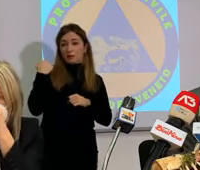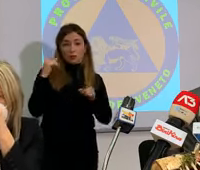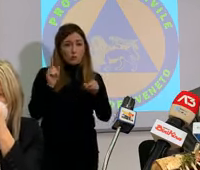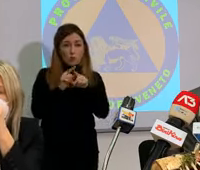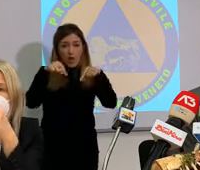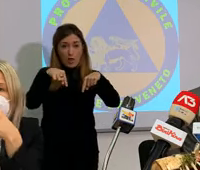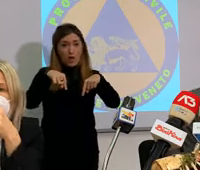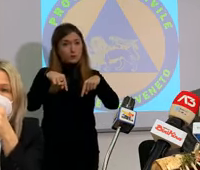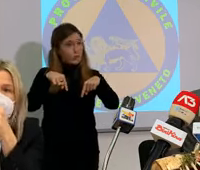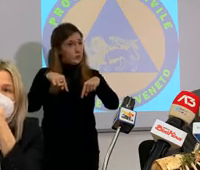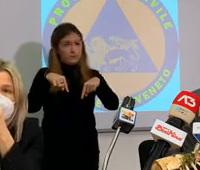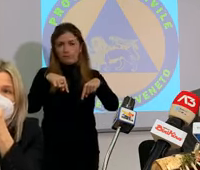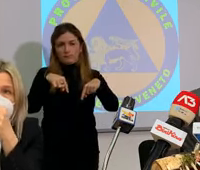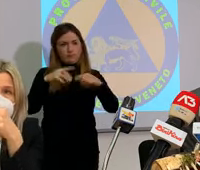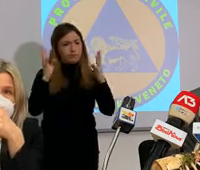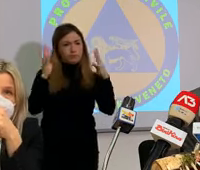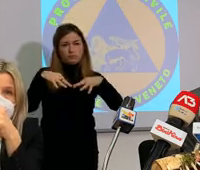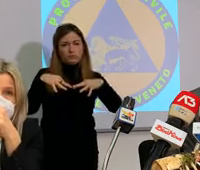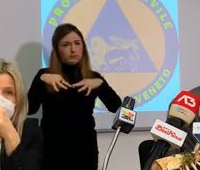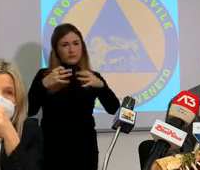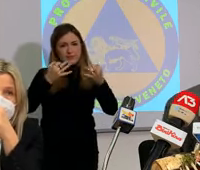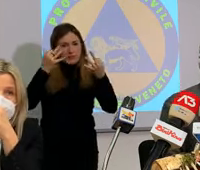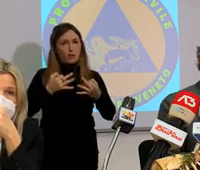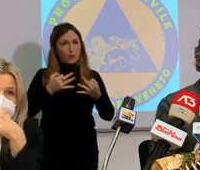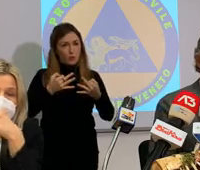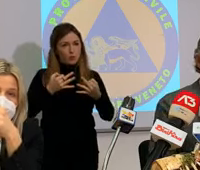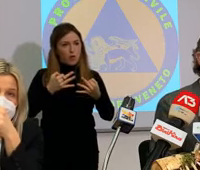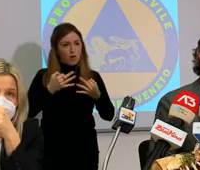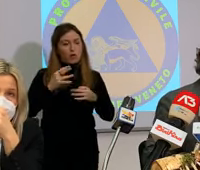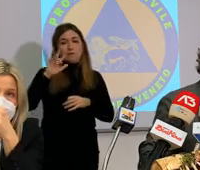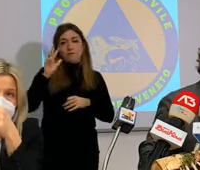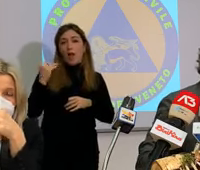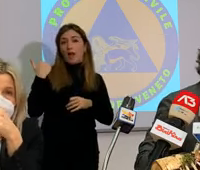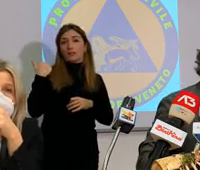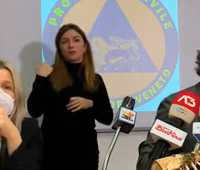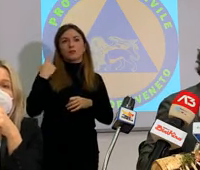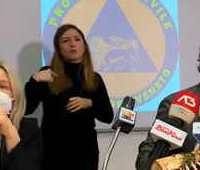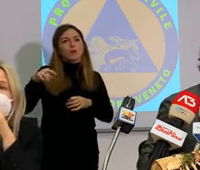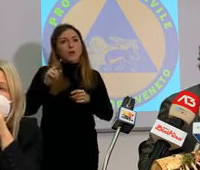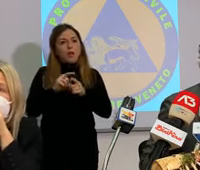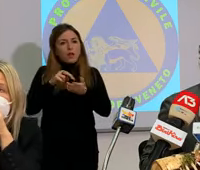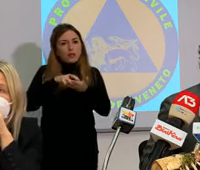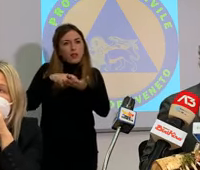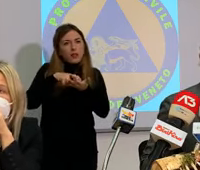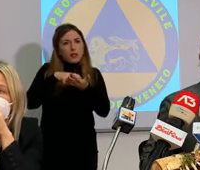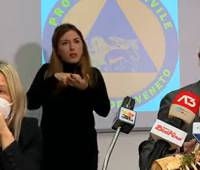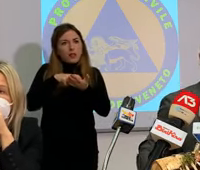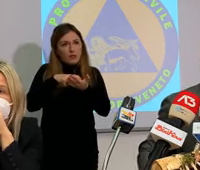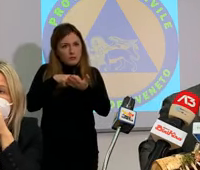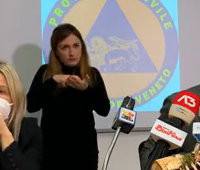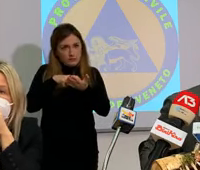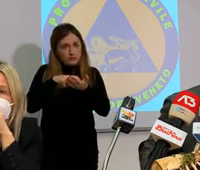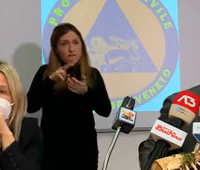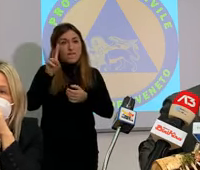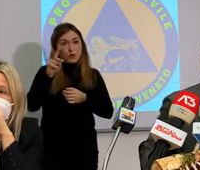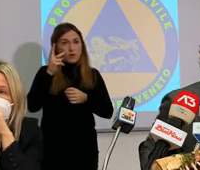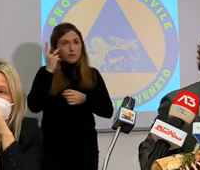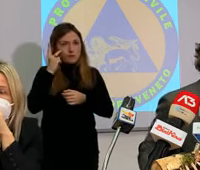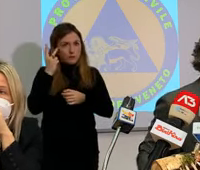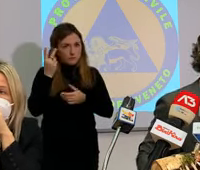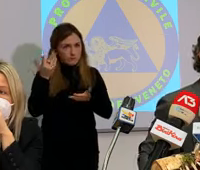non avremo ottenuto come adesso è a marzo era veramente gracili e deboli quando siamo partiti il 21 febbraio